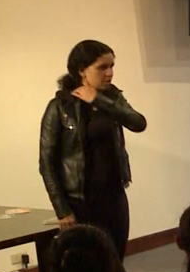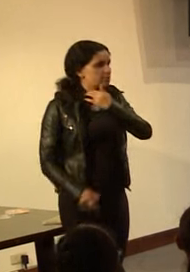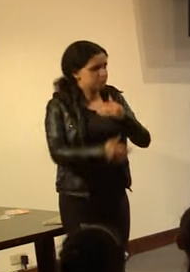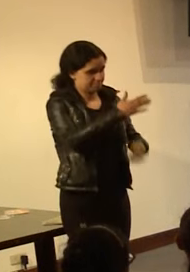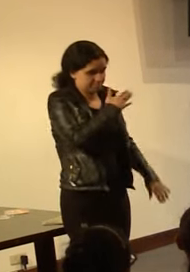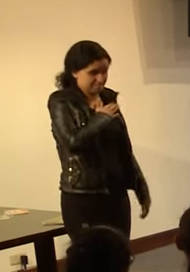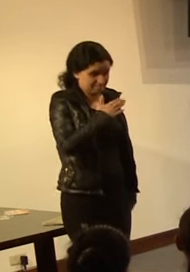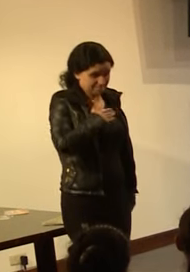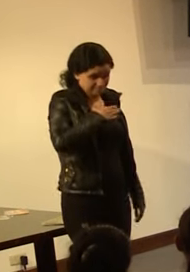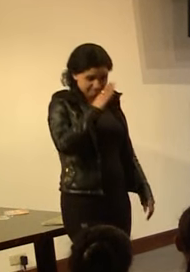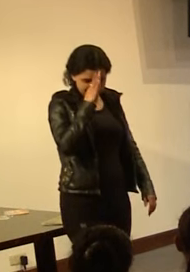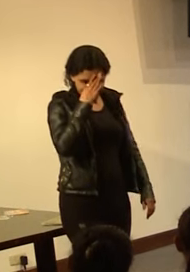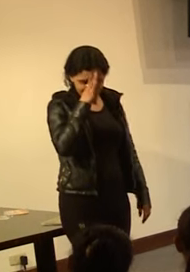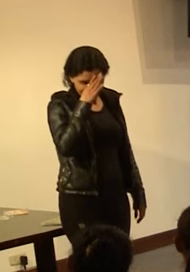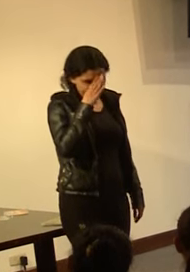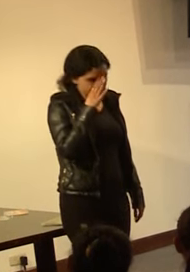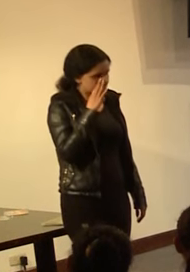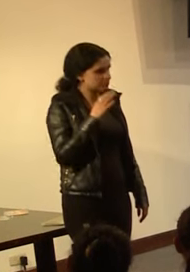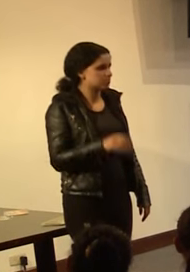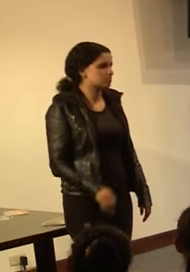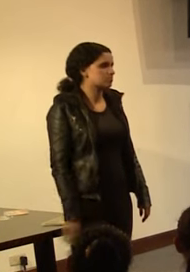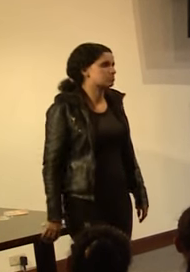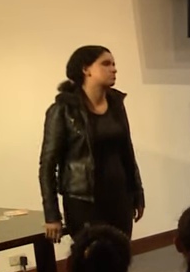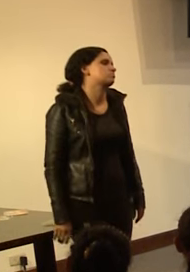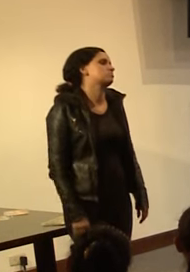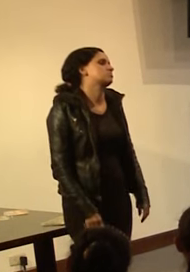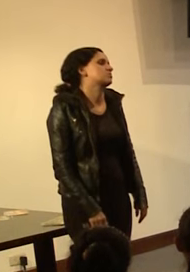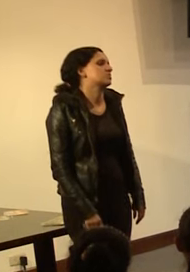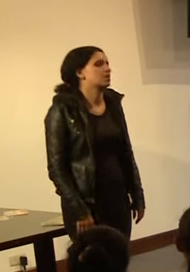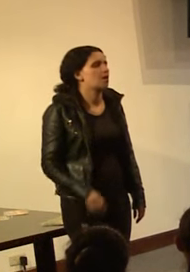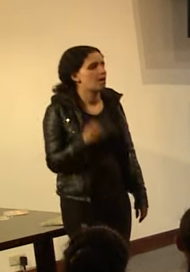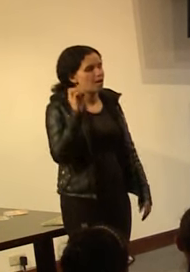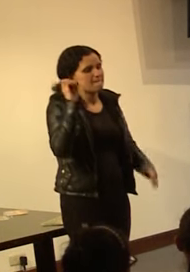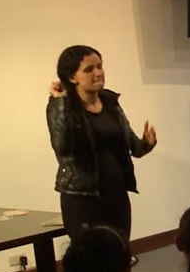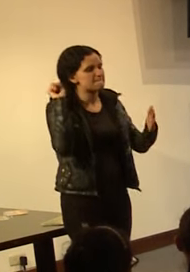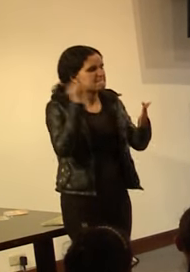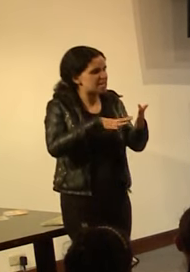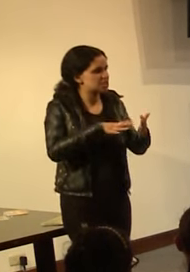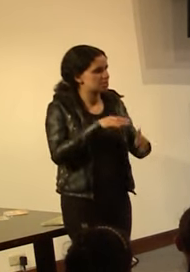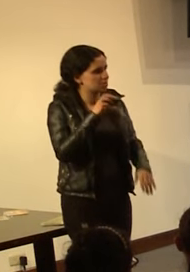A mí me queda un poco el tema de la mancha.